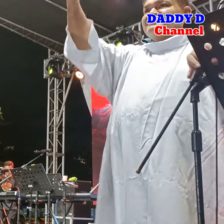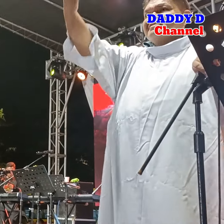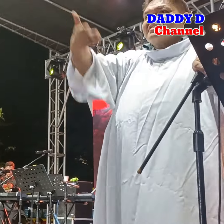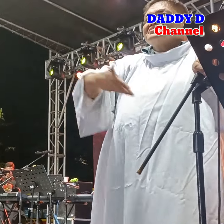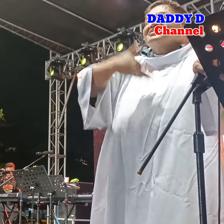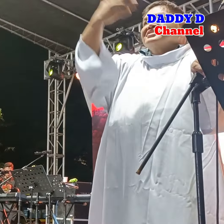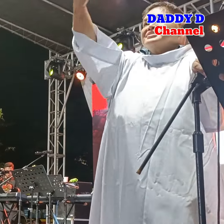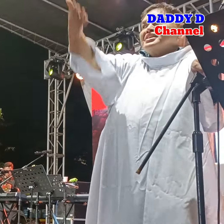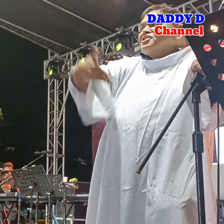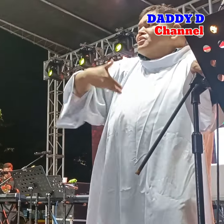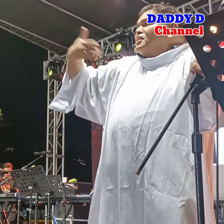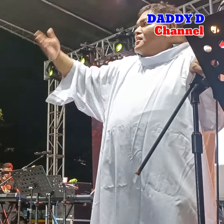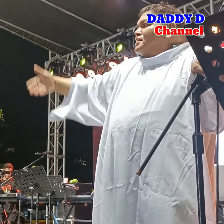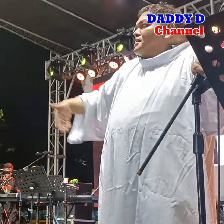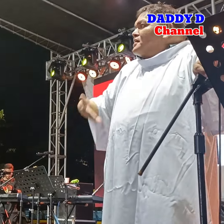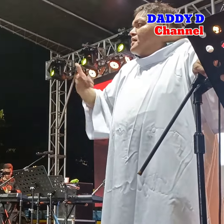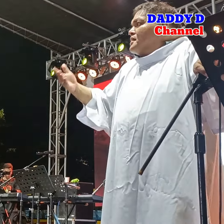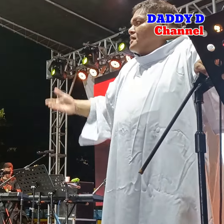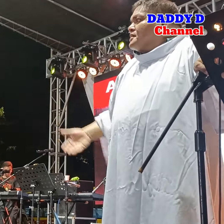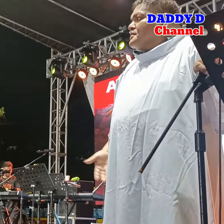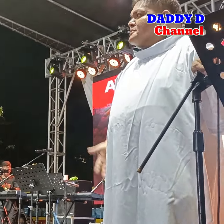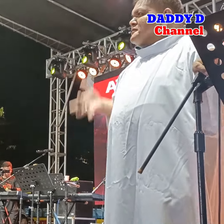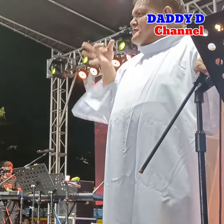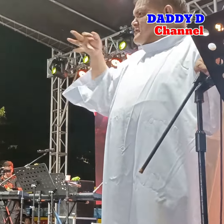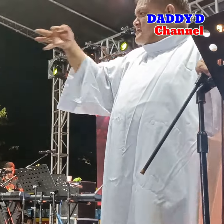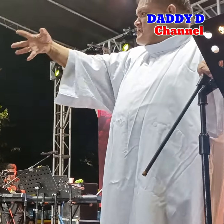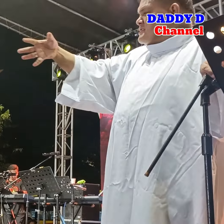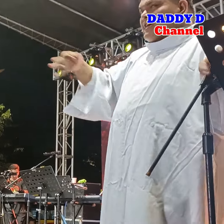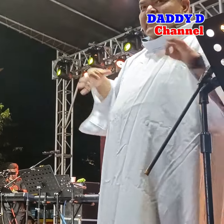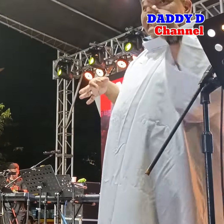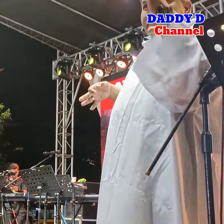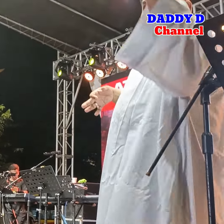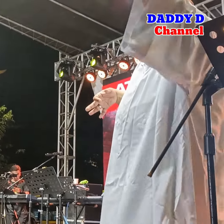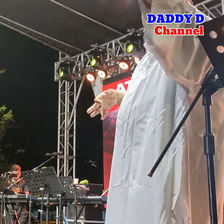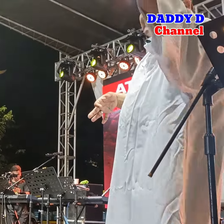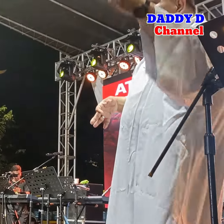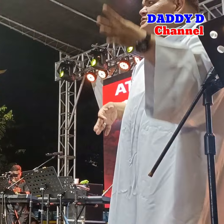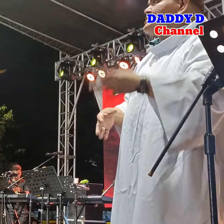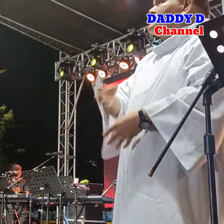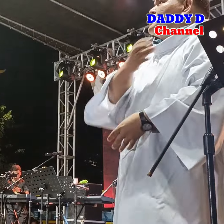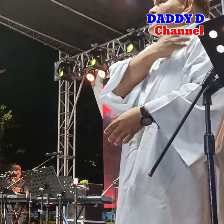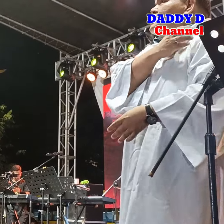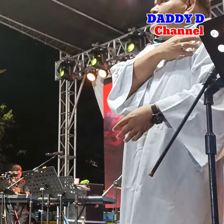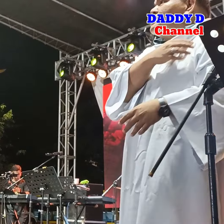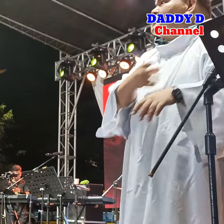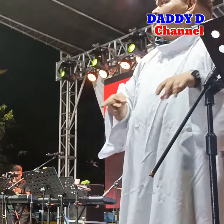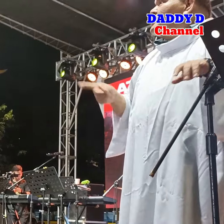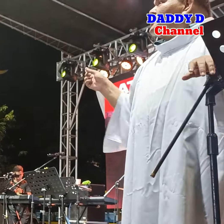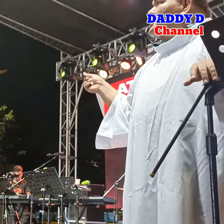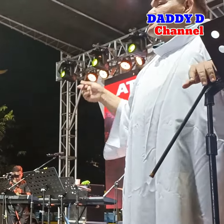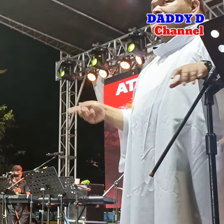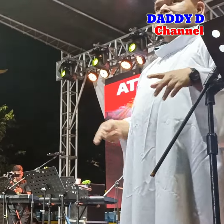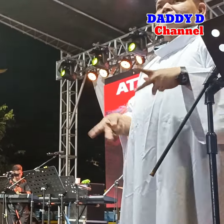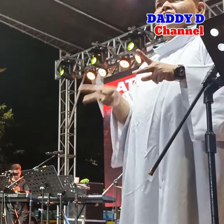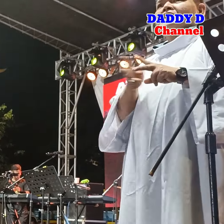nila tayo. Maninira sila sa mga leaders natin. Ay, si Harry Roque, ganyan. Ay,